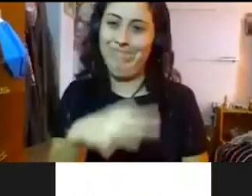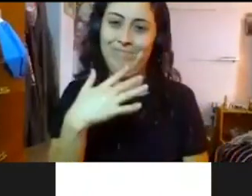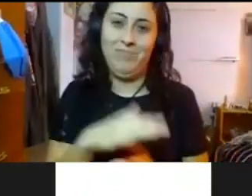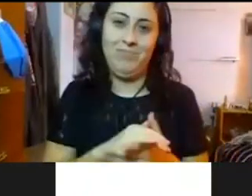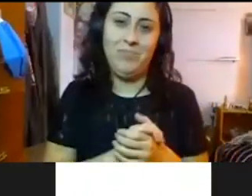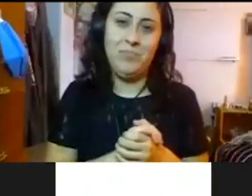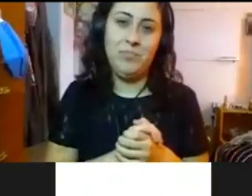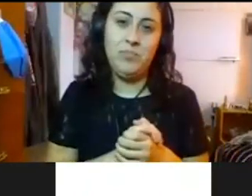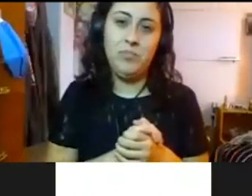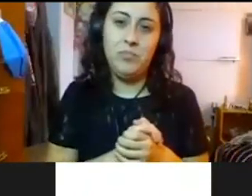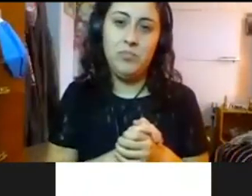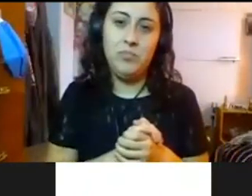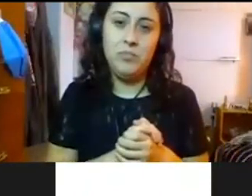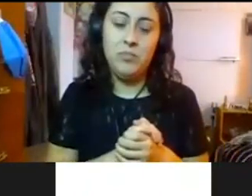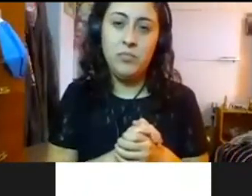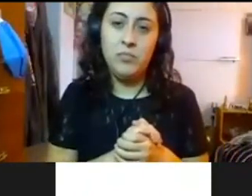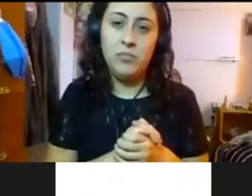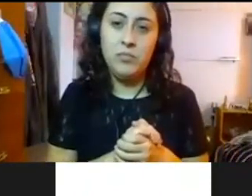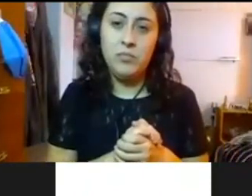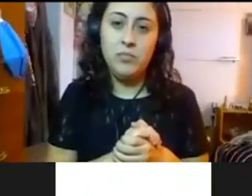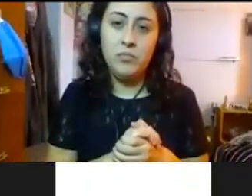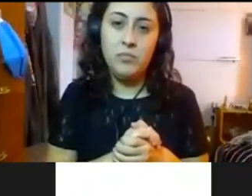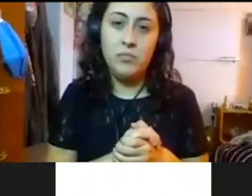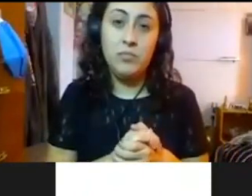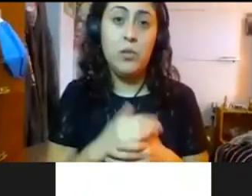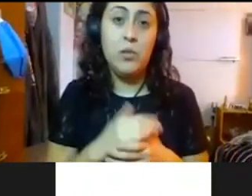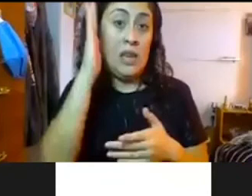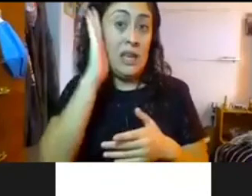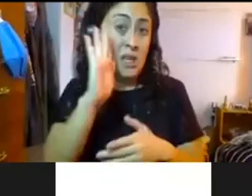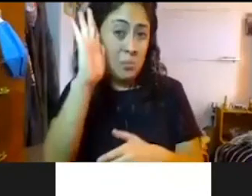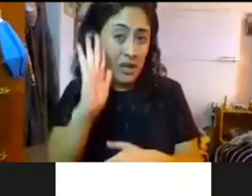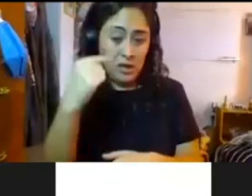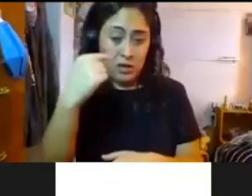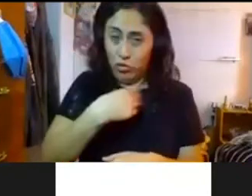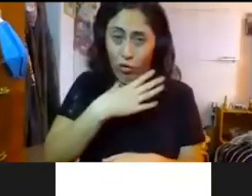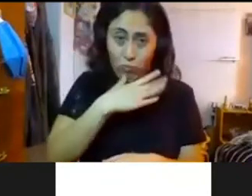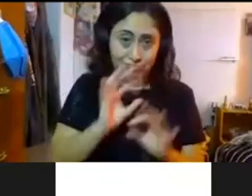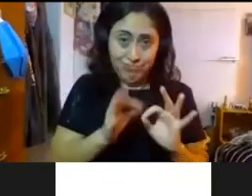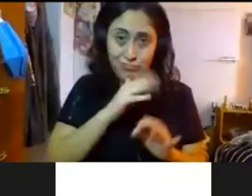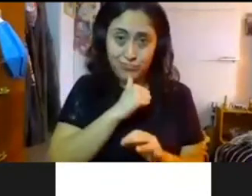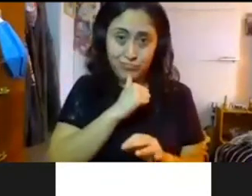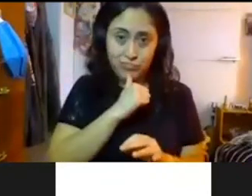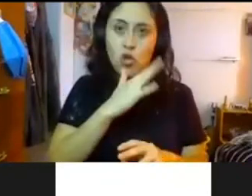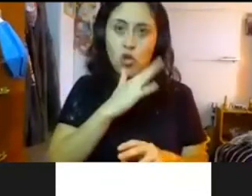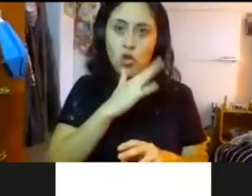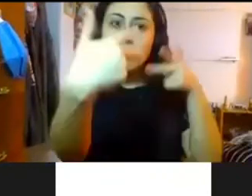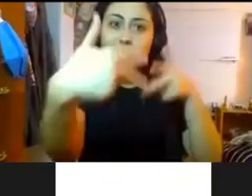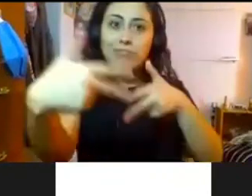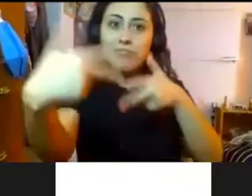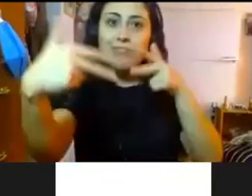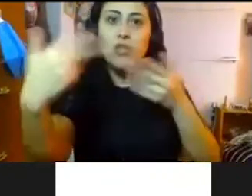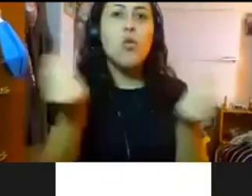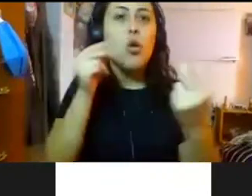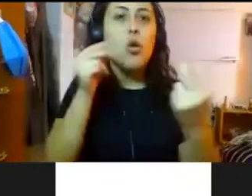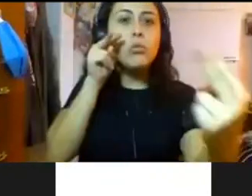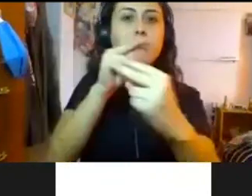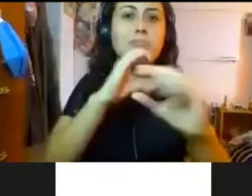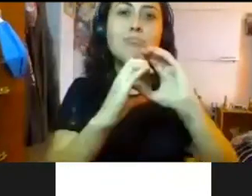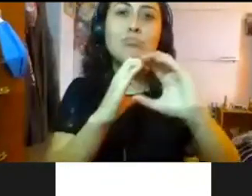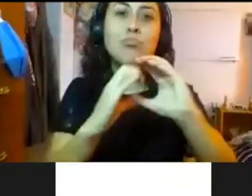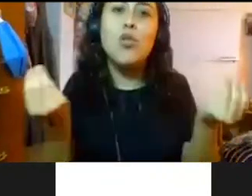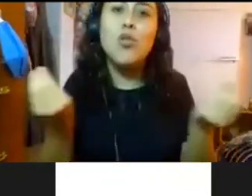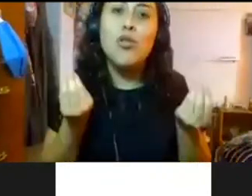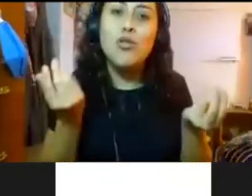Si no tuviésemos a la intérprete hoy día y las cámaras prendidas, no nos habríamos podido comunicar con Juan